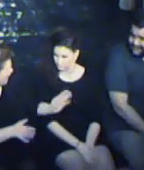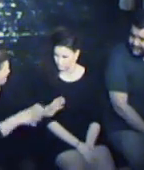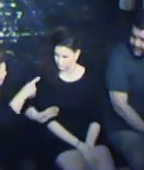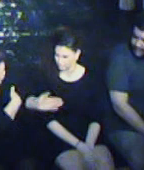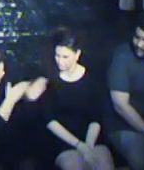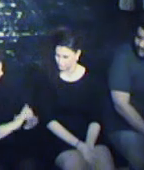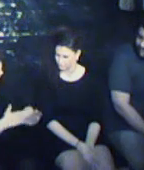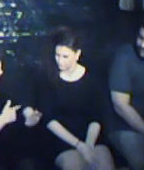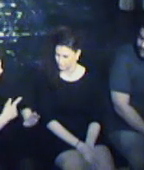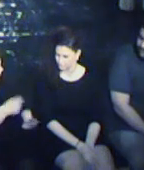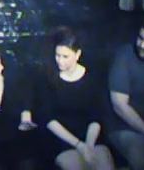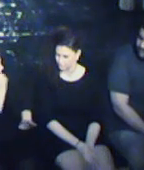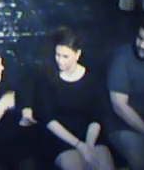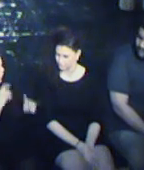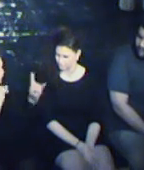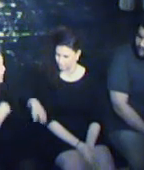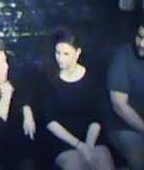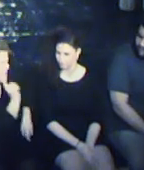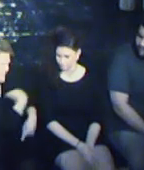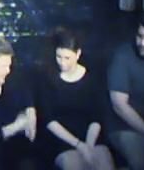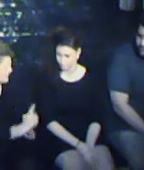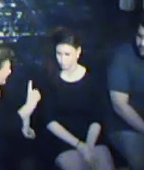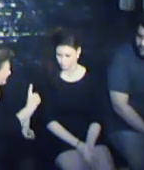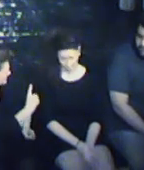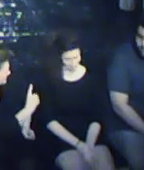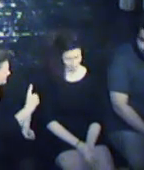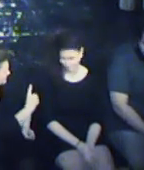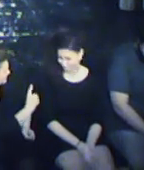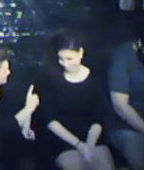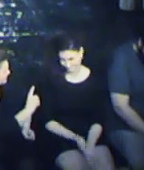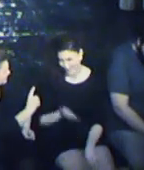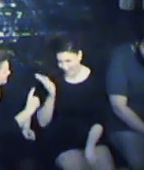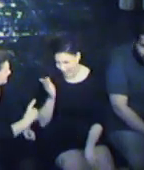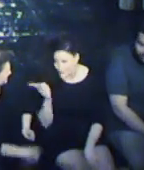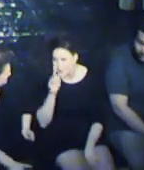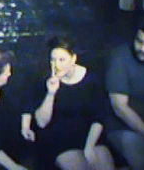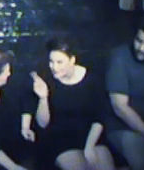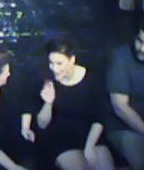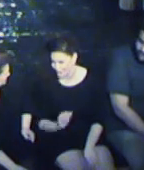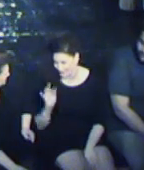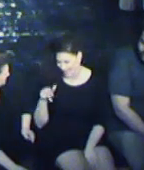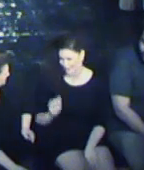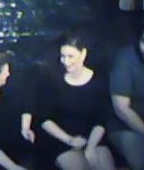el hijo del hada de los bosques, no me mientas. Ay, no son mentiras, Tina.